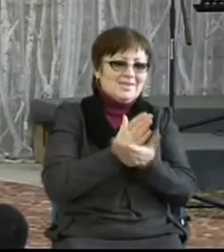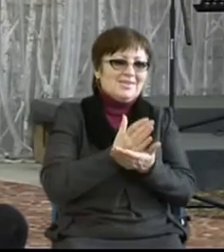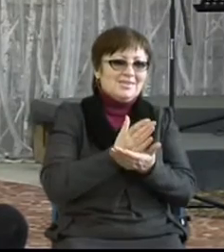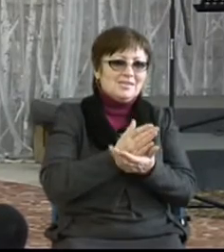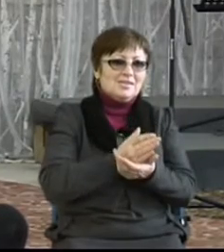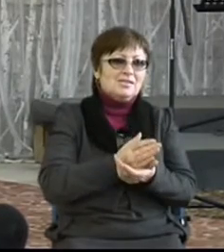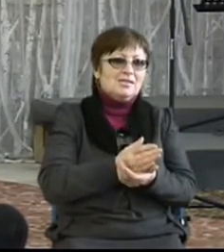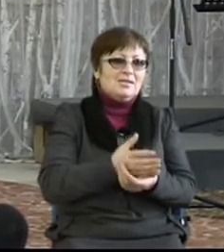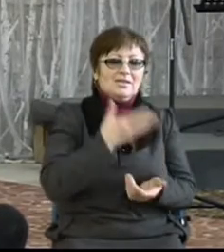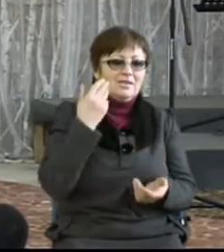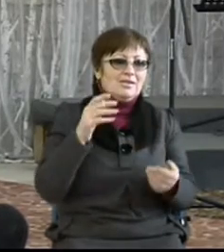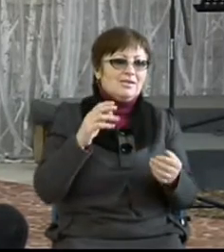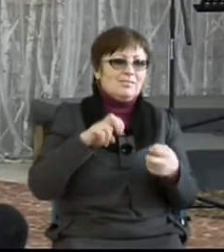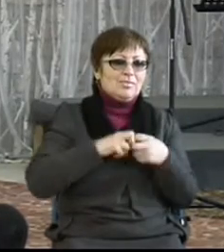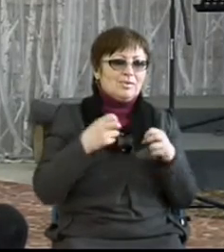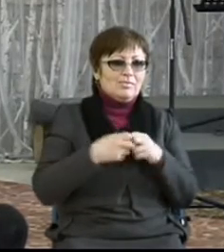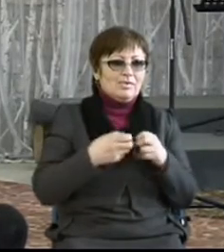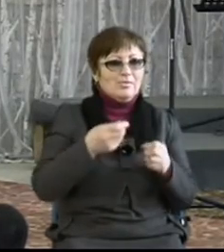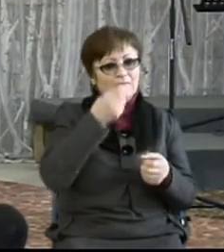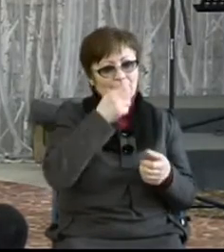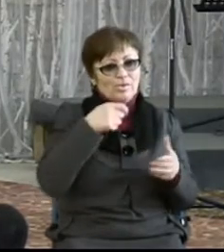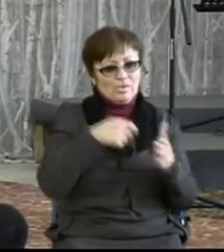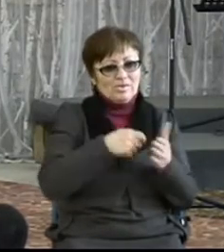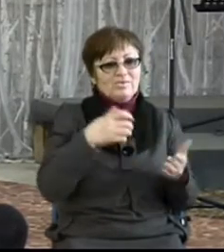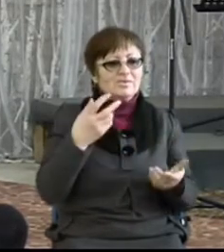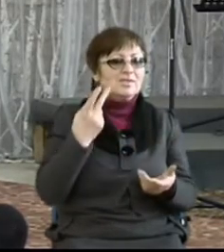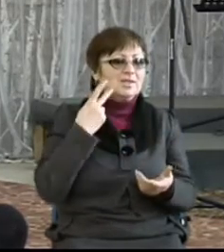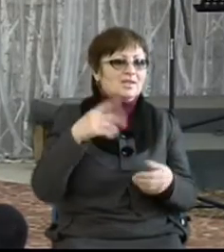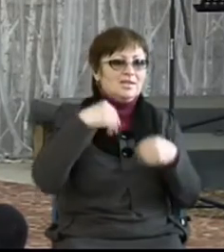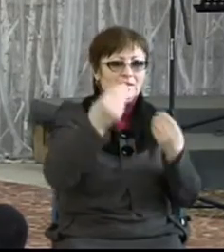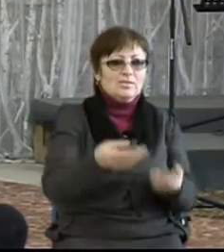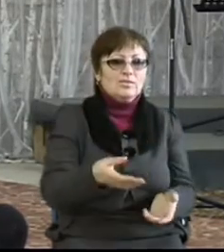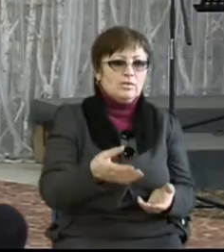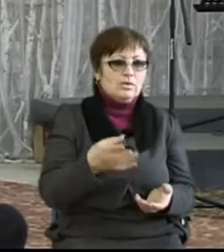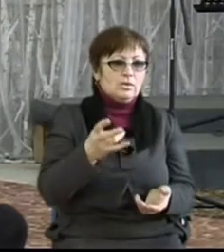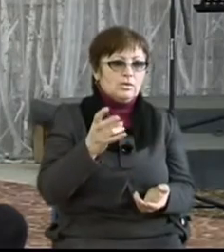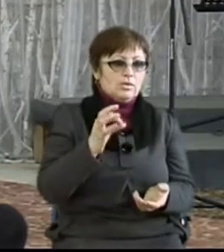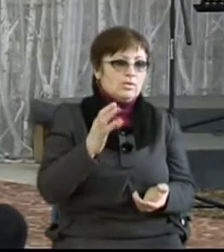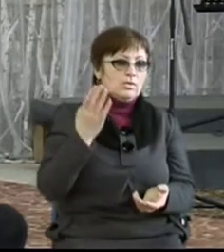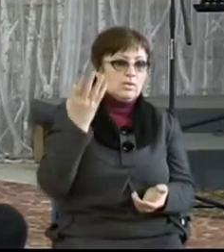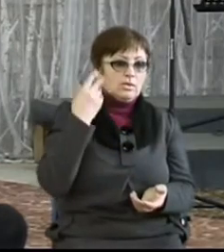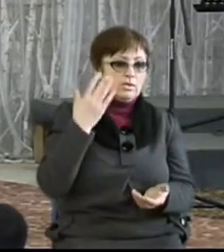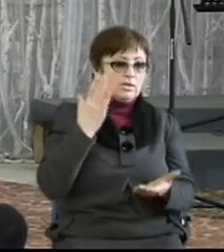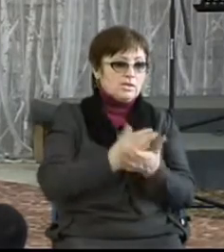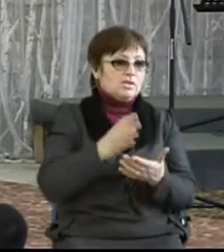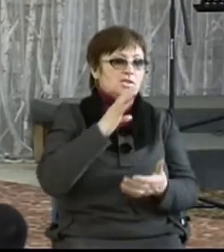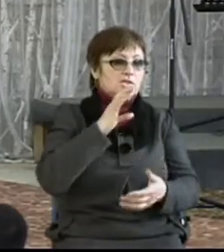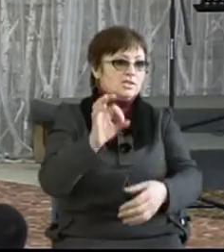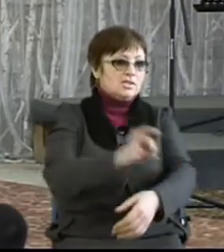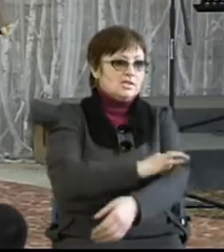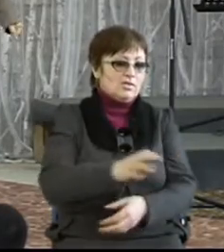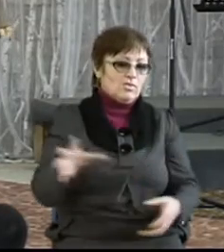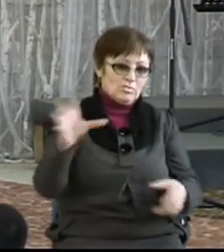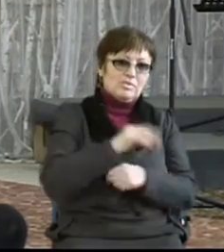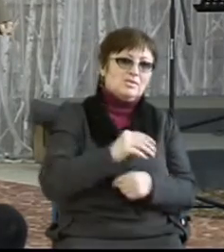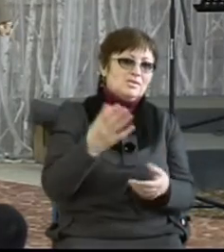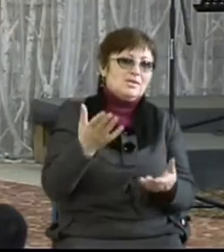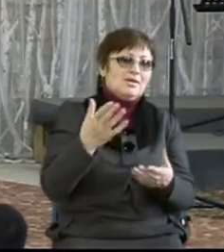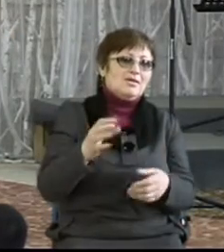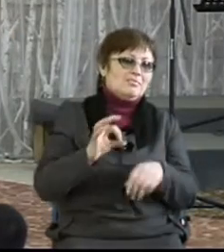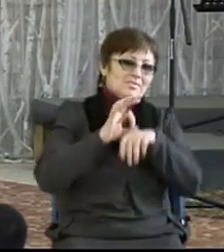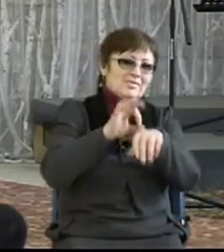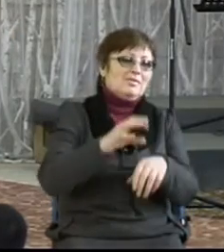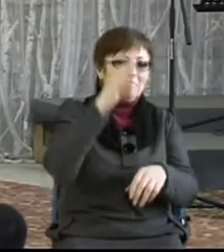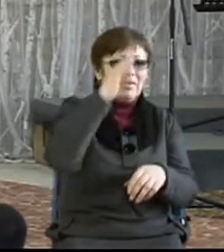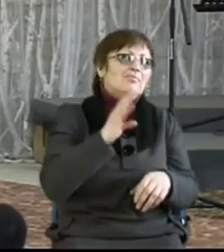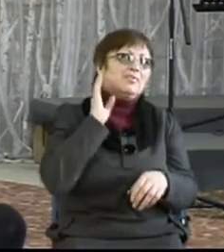нет проблем. Койку там, тарелку супа тебе всегда дадут. Вот. А тут, когда уже жена, ну не возьмешь женой с собой жену и